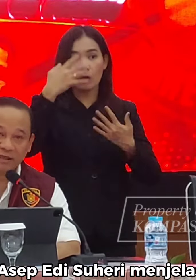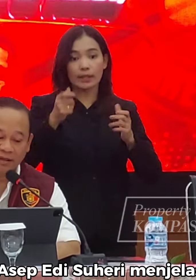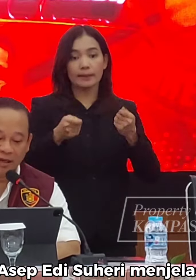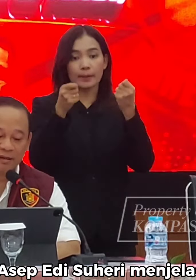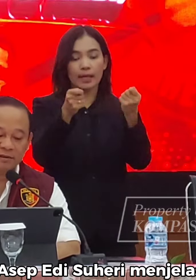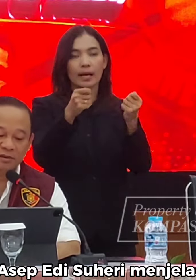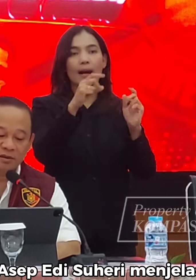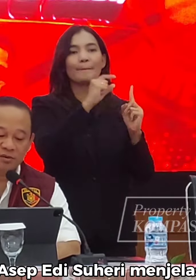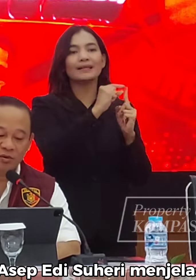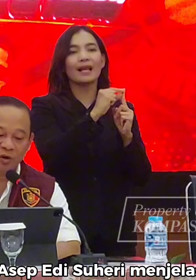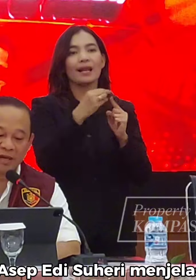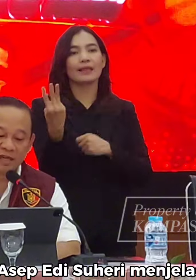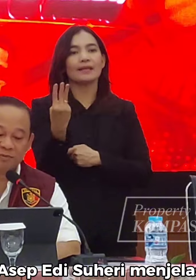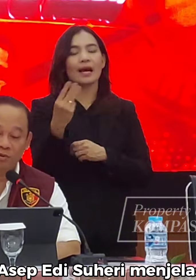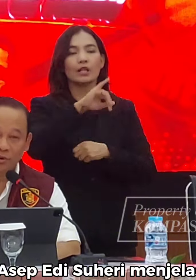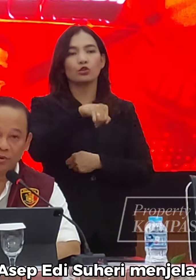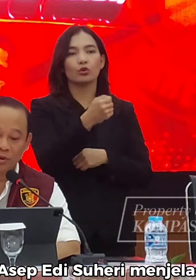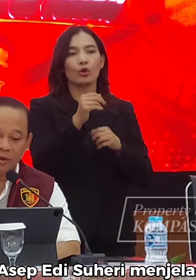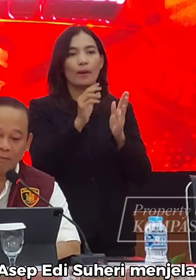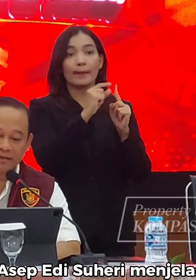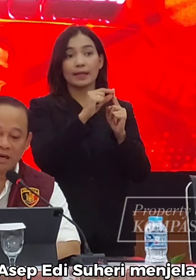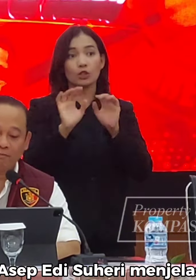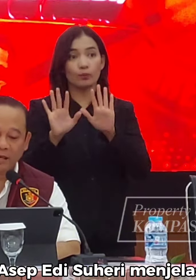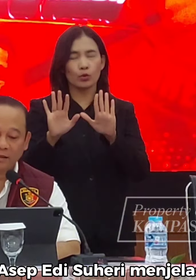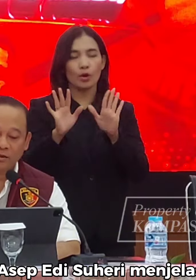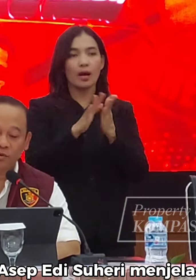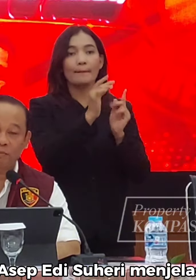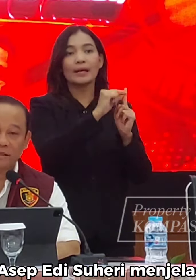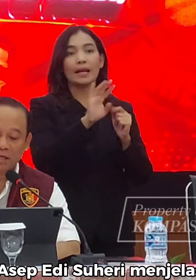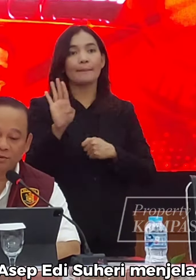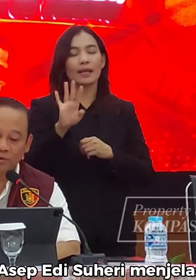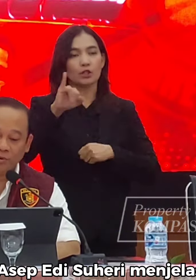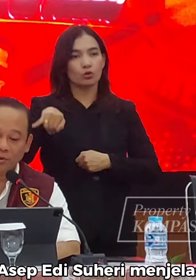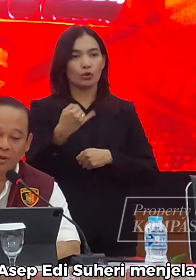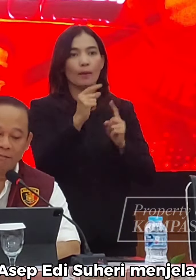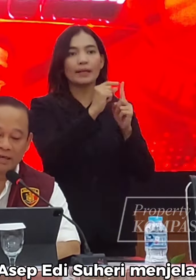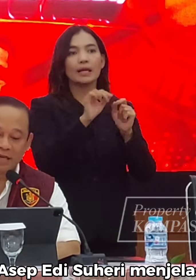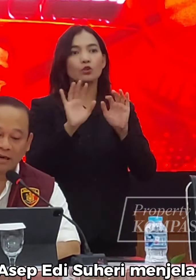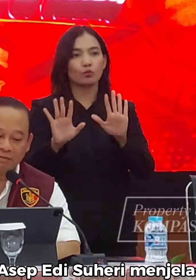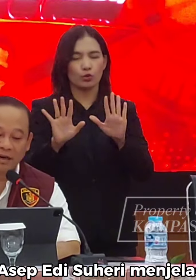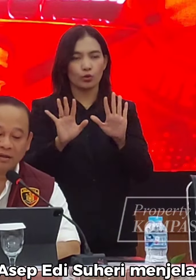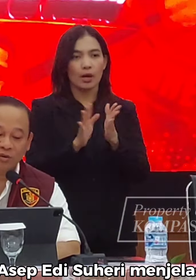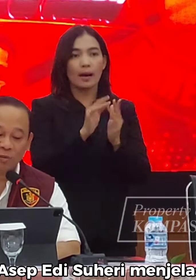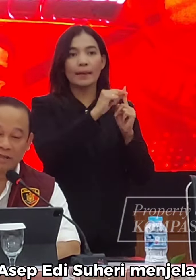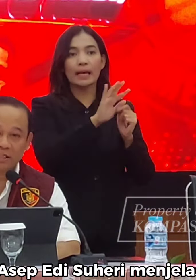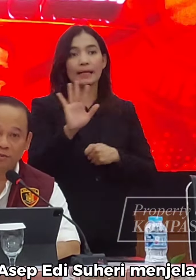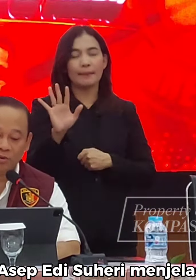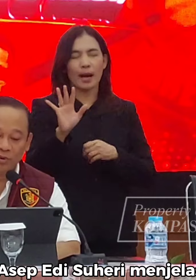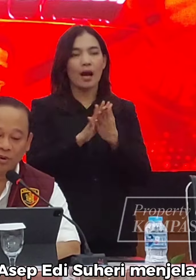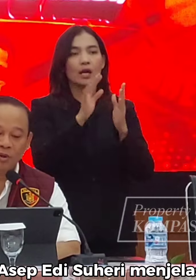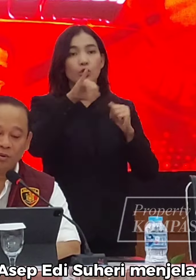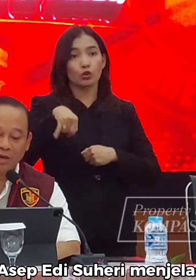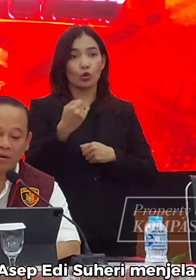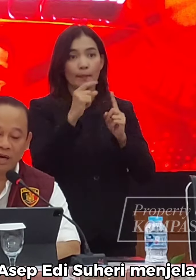pasal 3 junto pasal 10 pasal 4 junto pasal 10 pasal 5 junto pasal